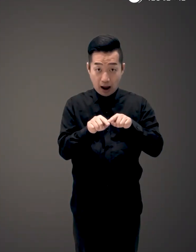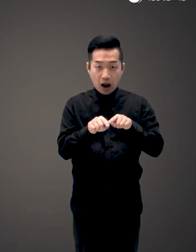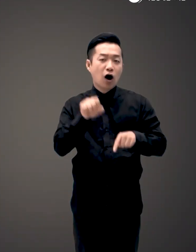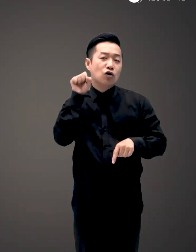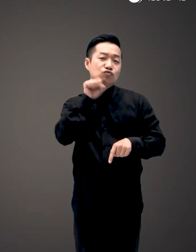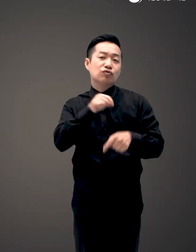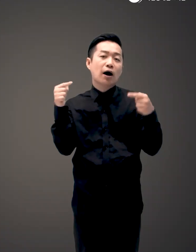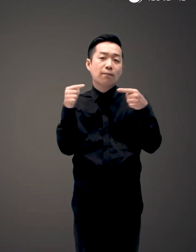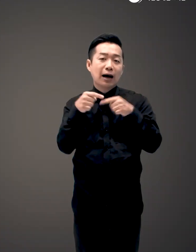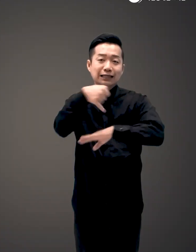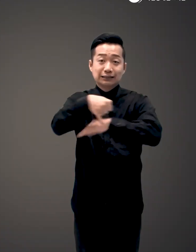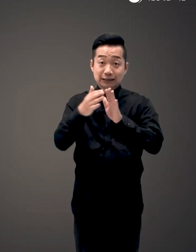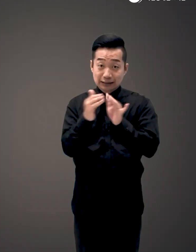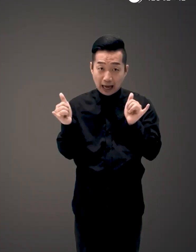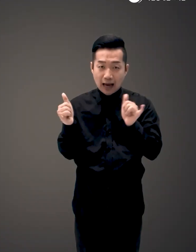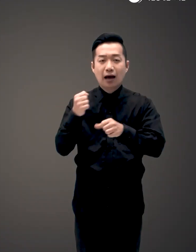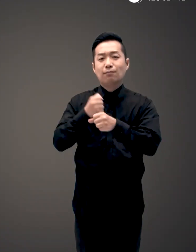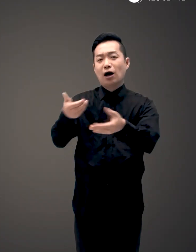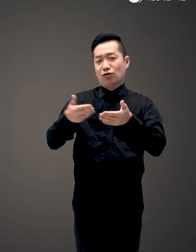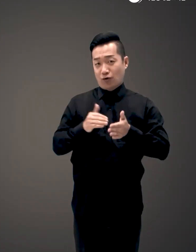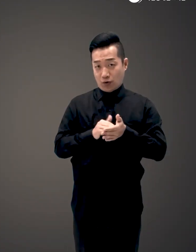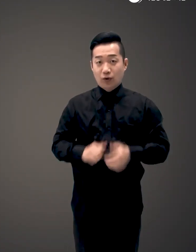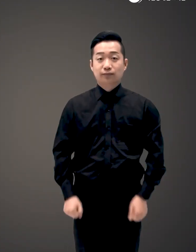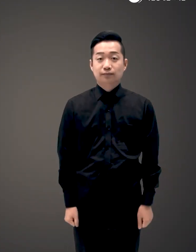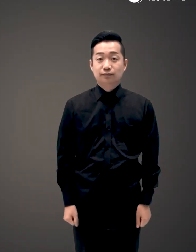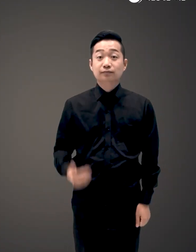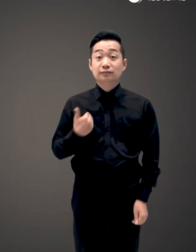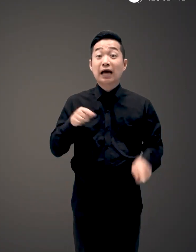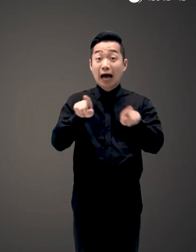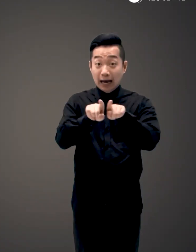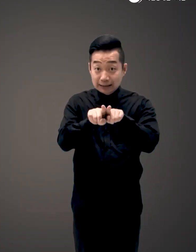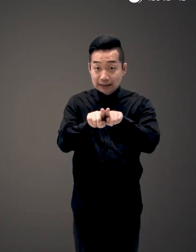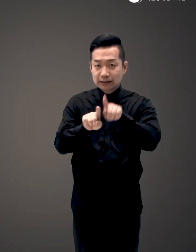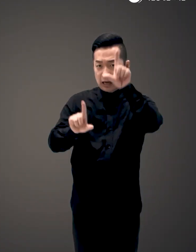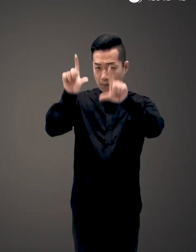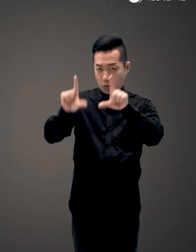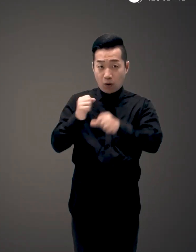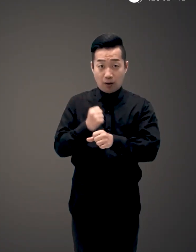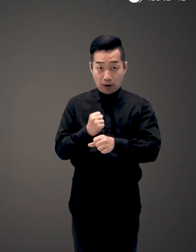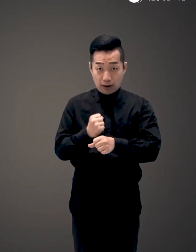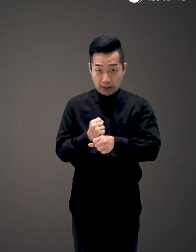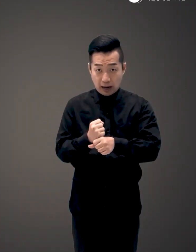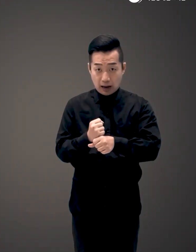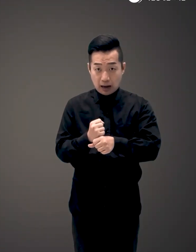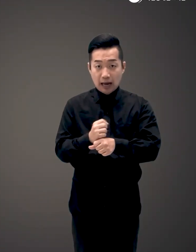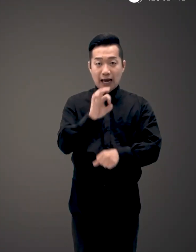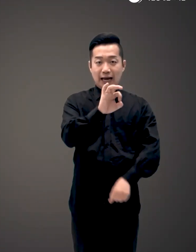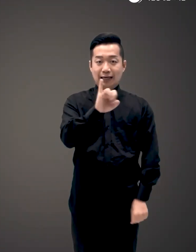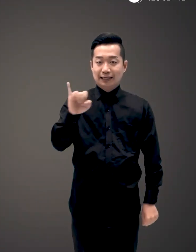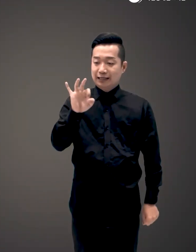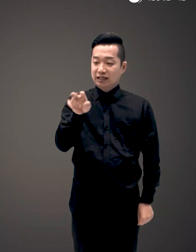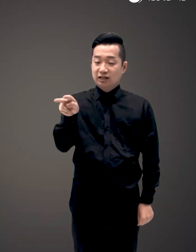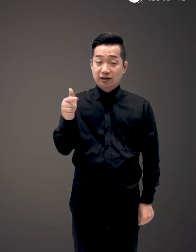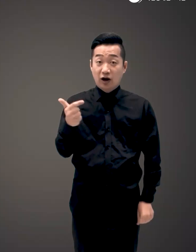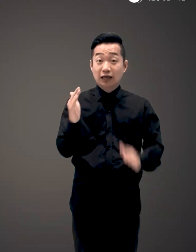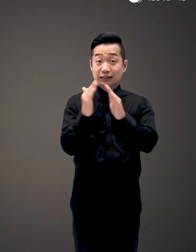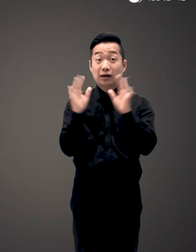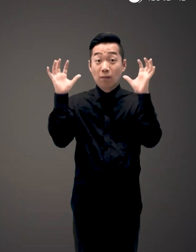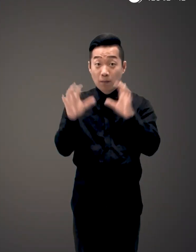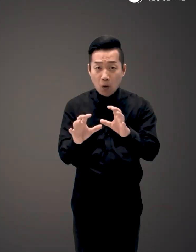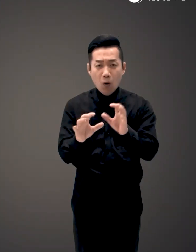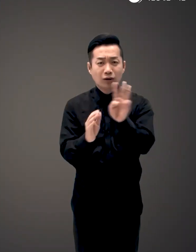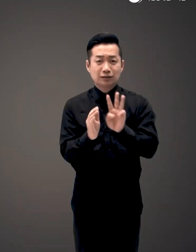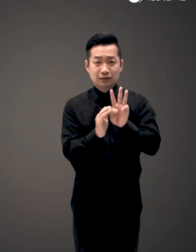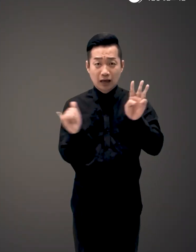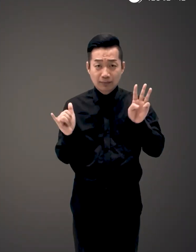디자이너 A핫이 이 일러스트를 그려줬고요. 그리고 제가 같이 레이아웃 잡아가지고, 사실 이거 이현님 집에 모여서